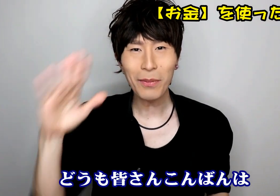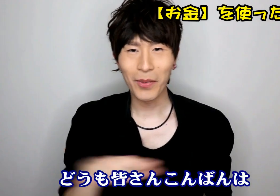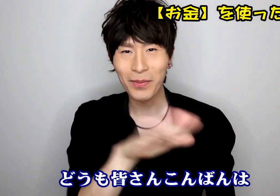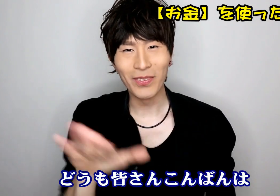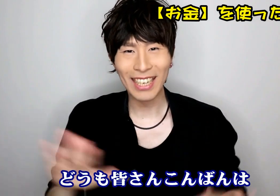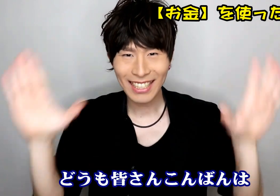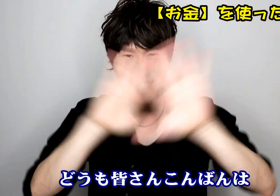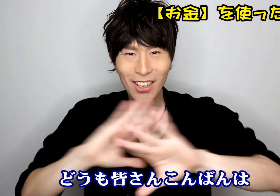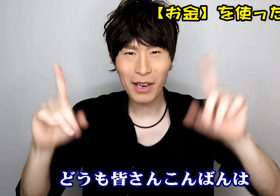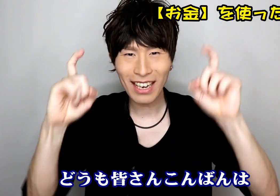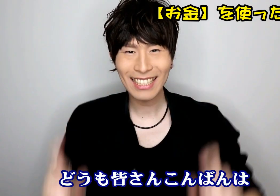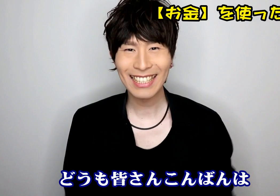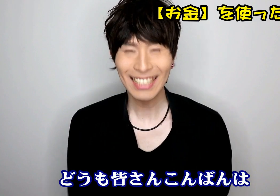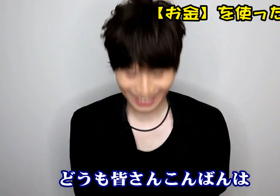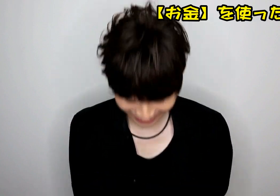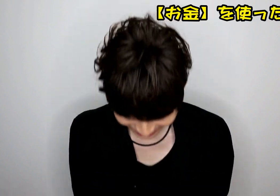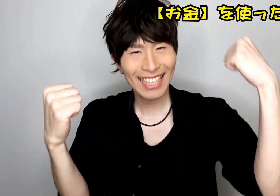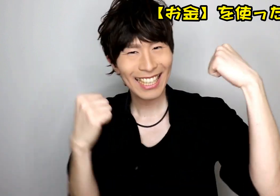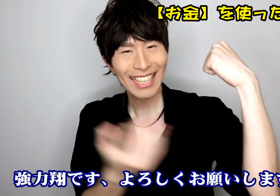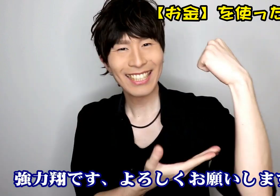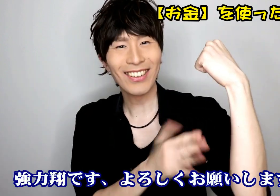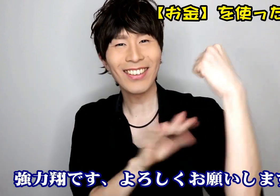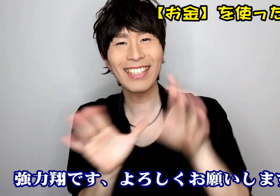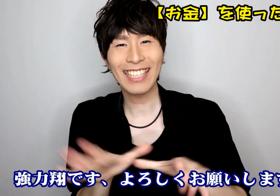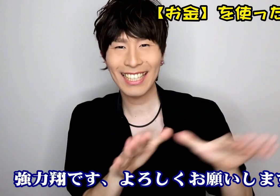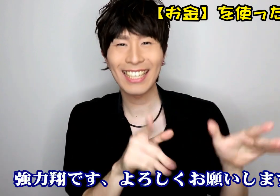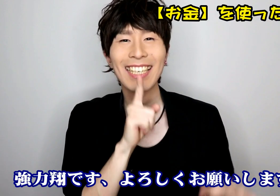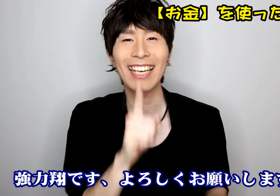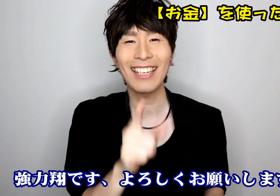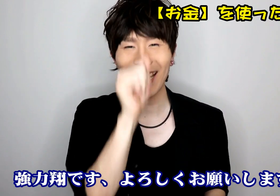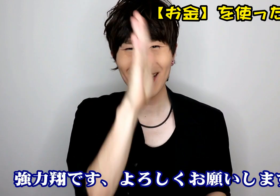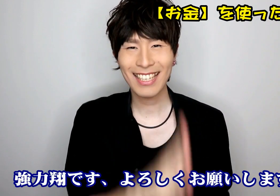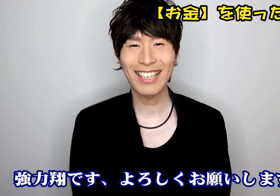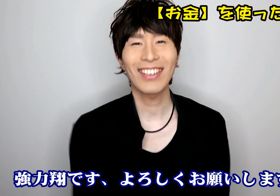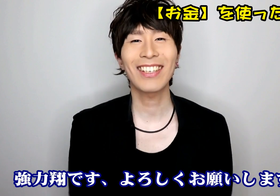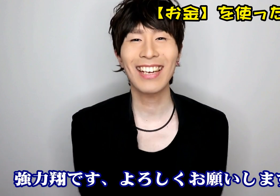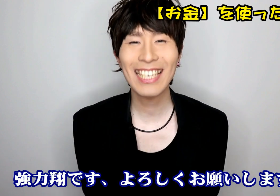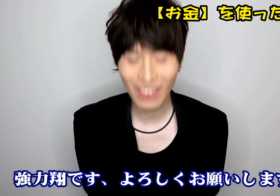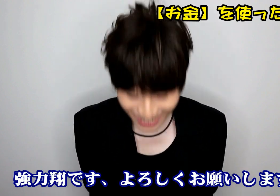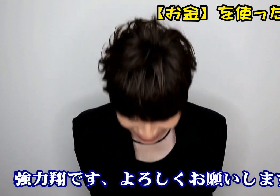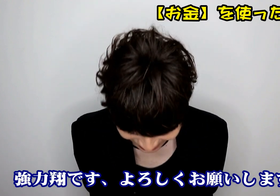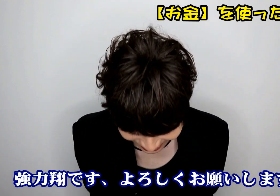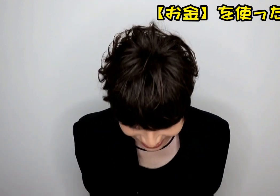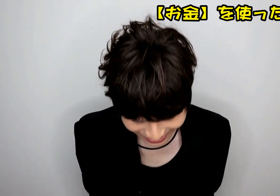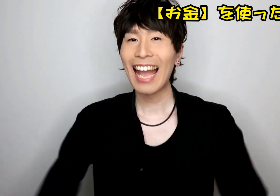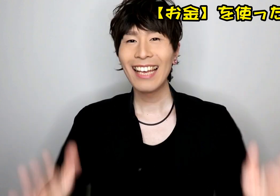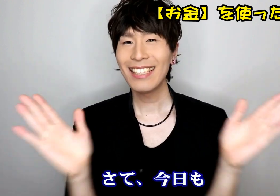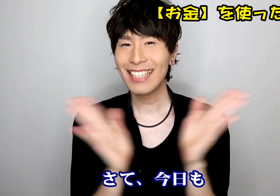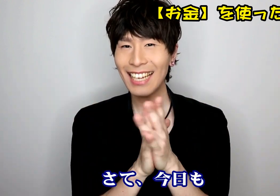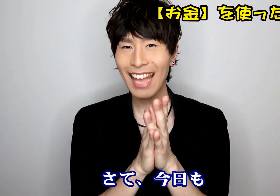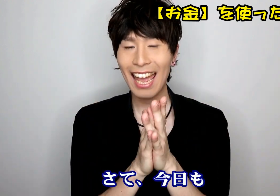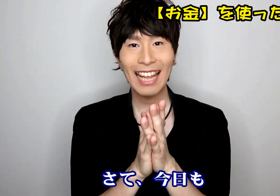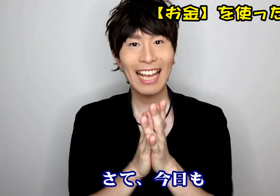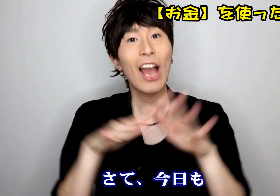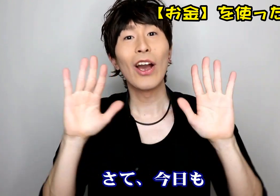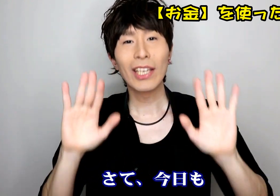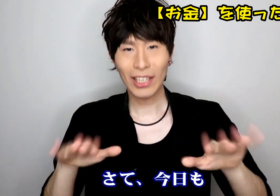どうも皆さんこんばんは、剛力翔です。よろしくお願いします。さて今